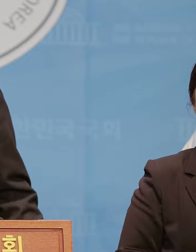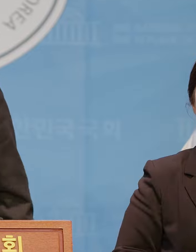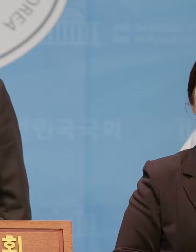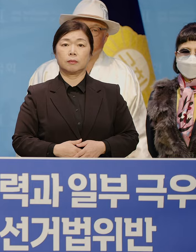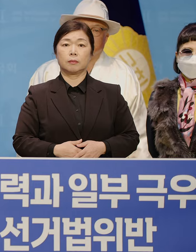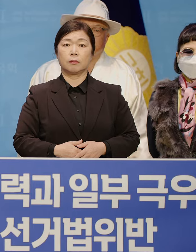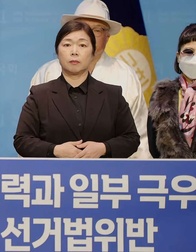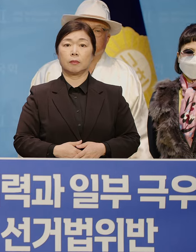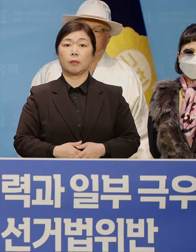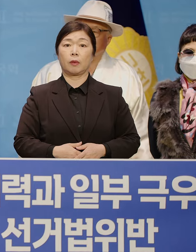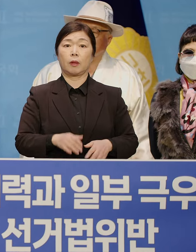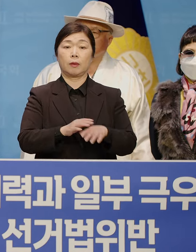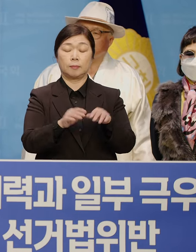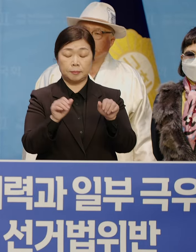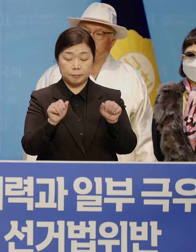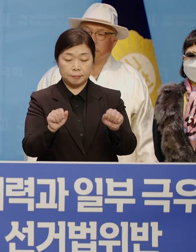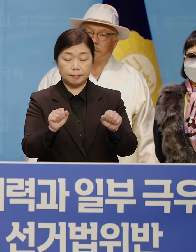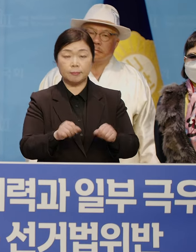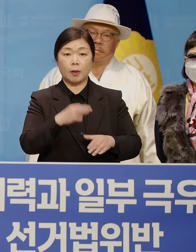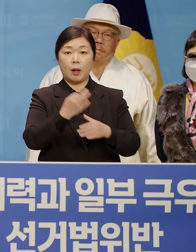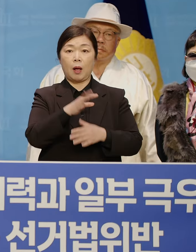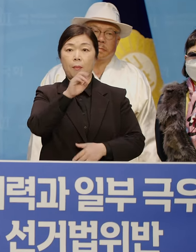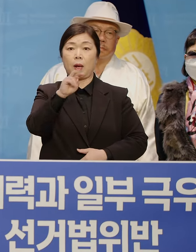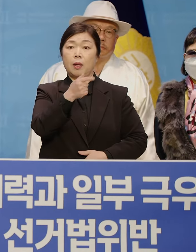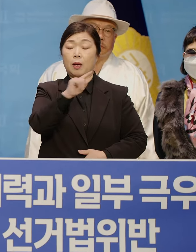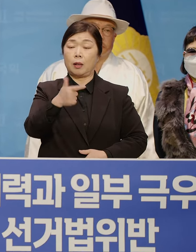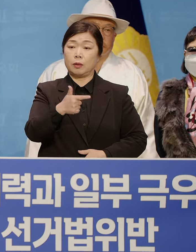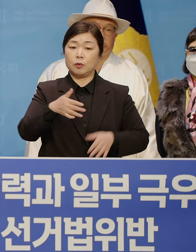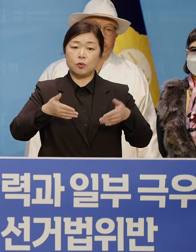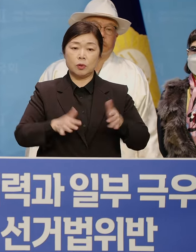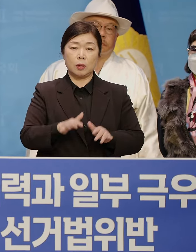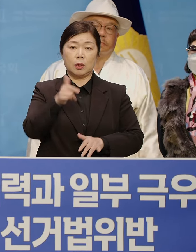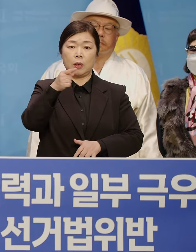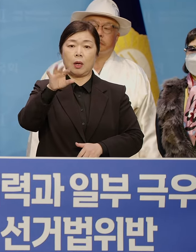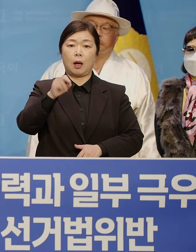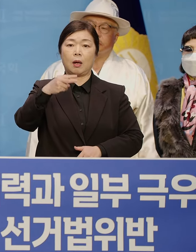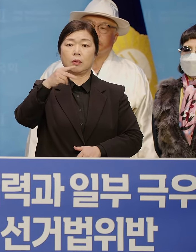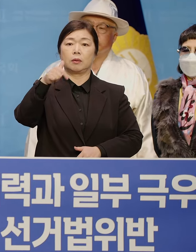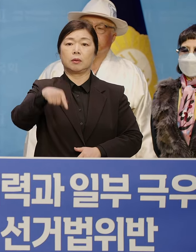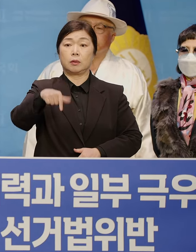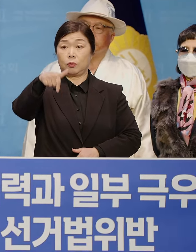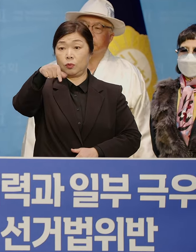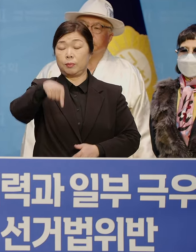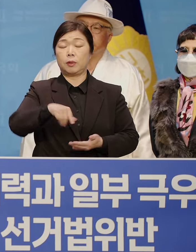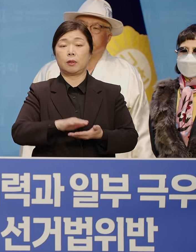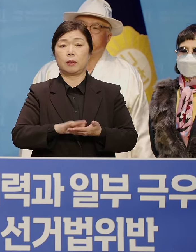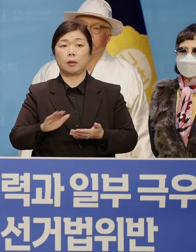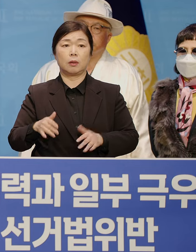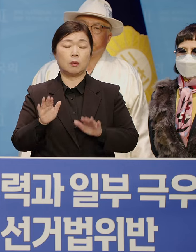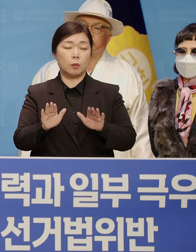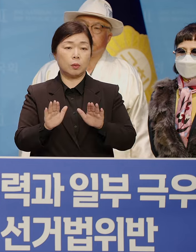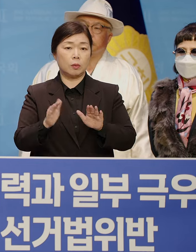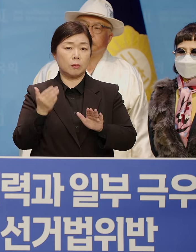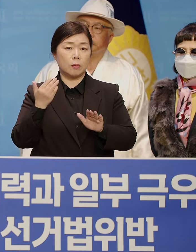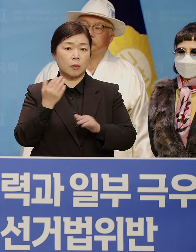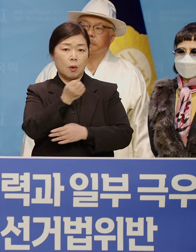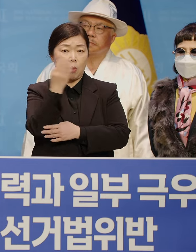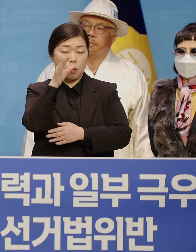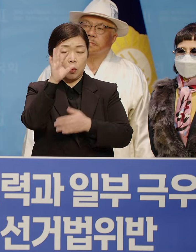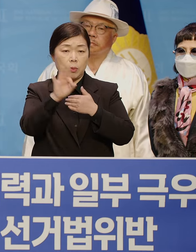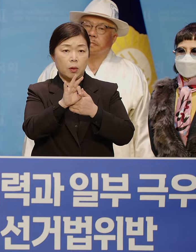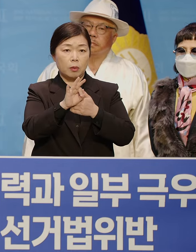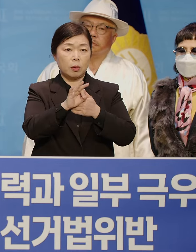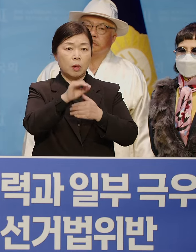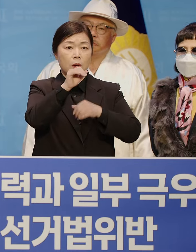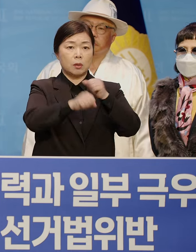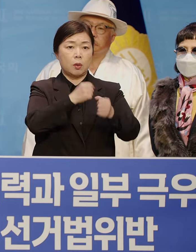주시겠습니다 인사드리겠습니다 안 만한 출 국회원 강입니다 최근 언론보도에 따르면 자유통일 당의